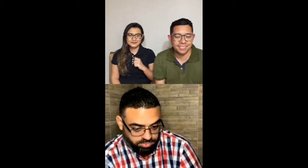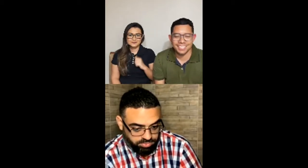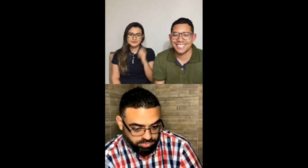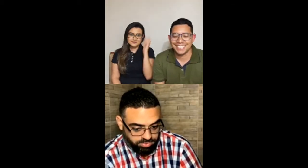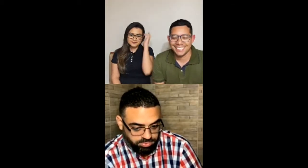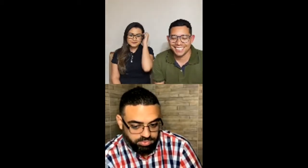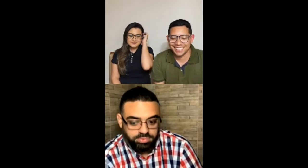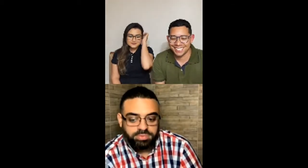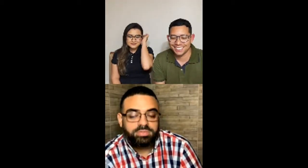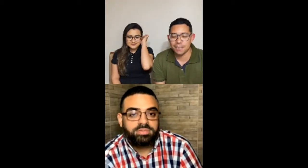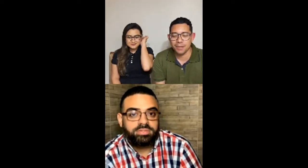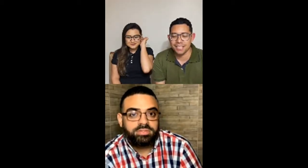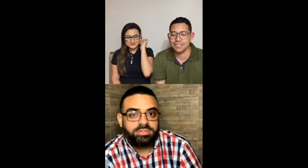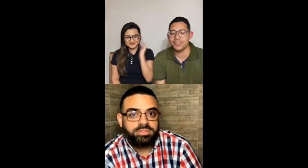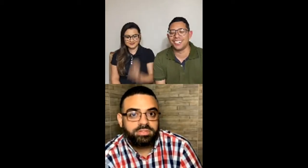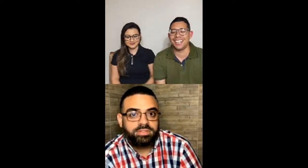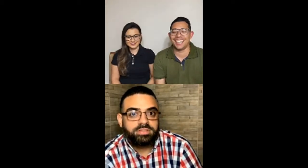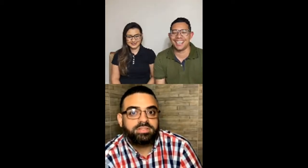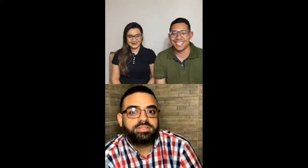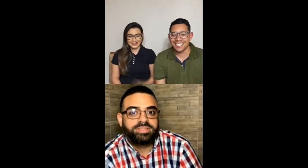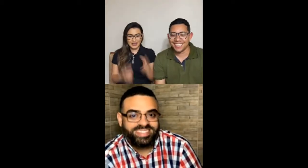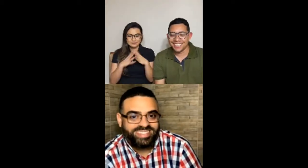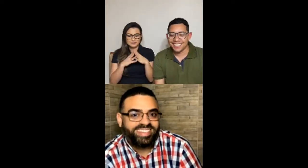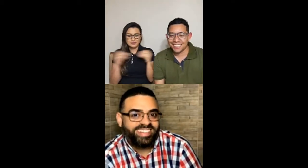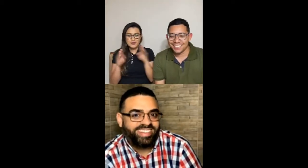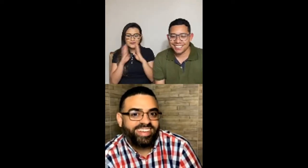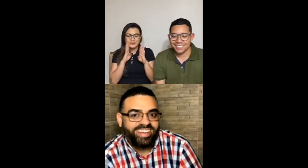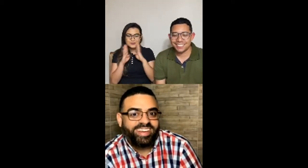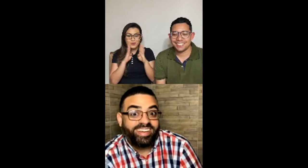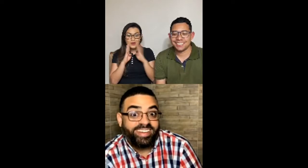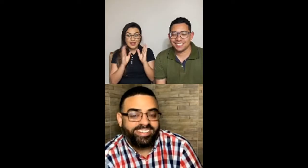desaparece. Desapareceu.